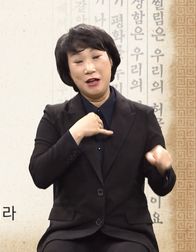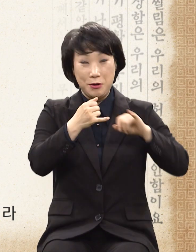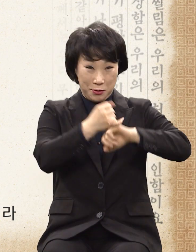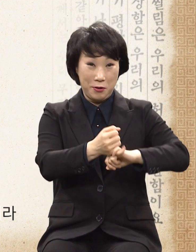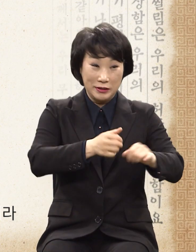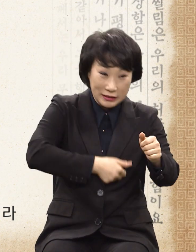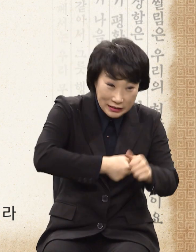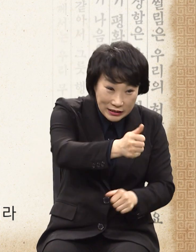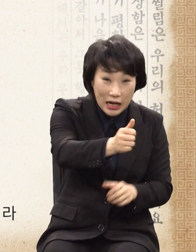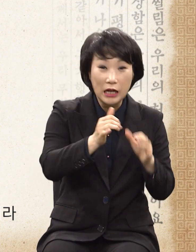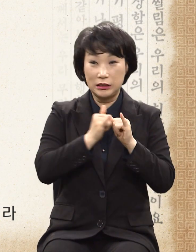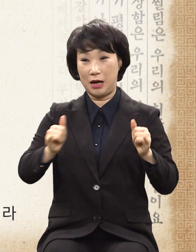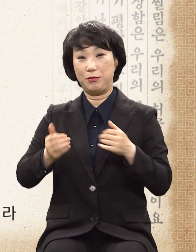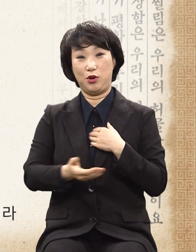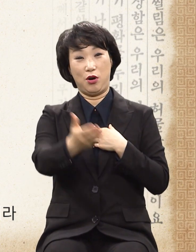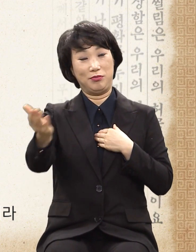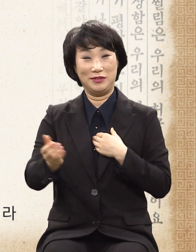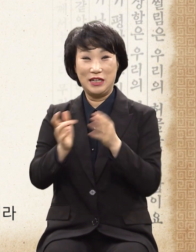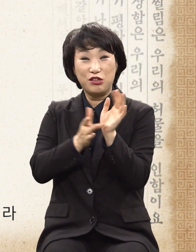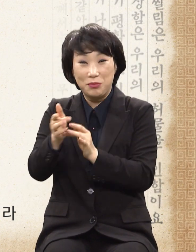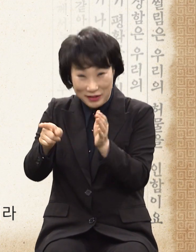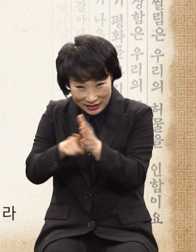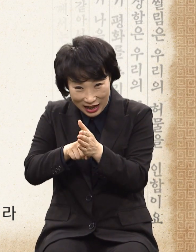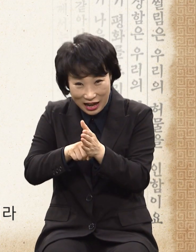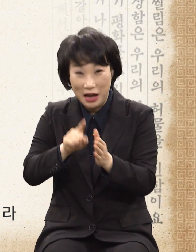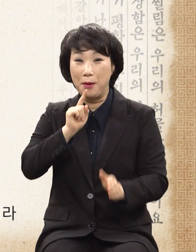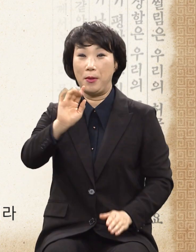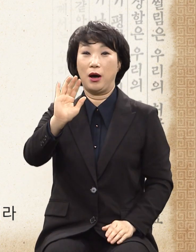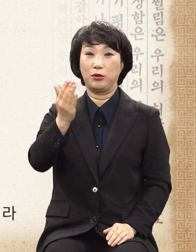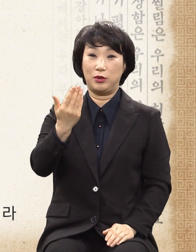반드시 승리하는 사람이 예수 믿는 사람이라니.